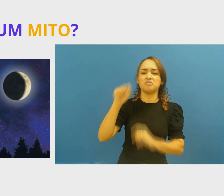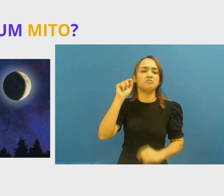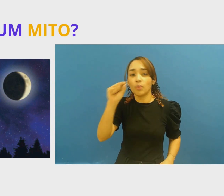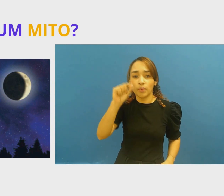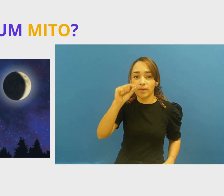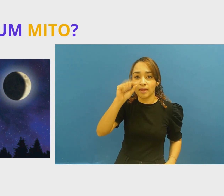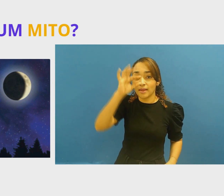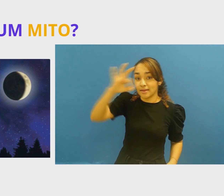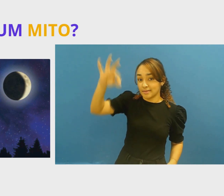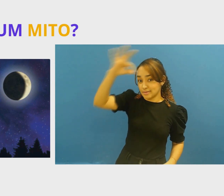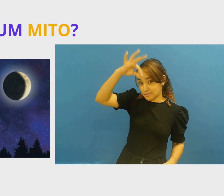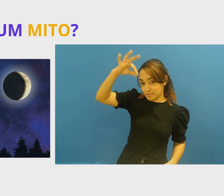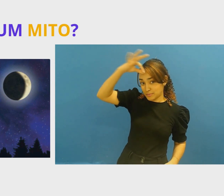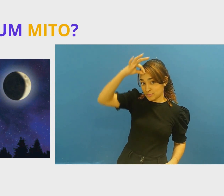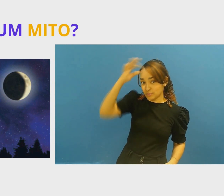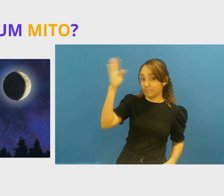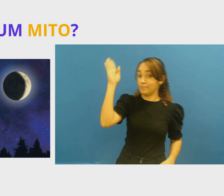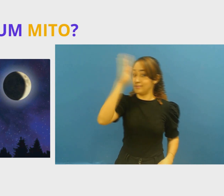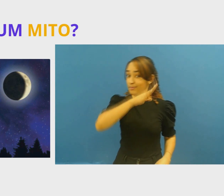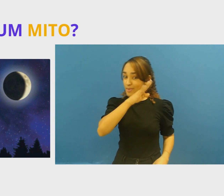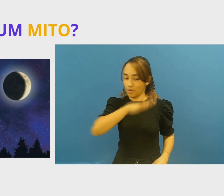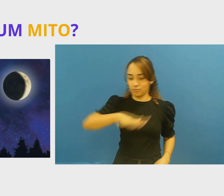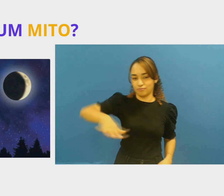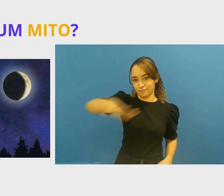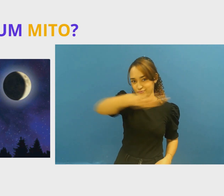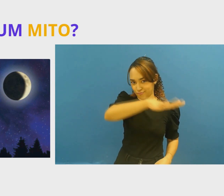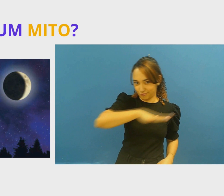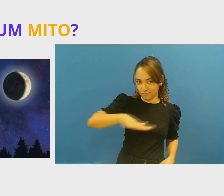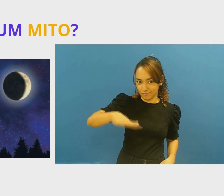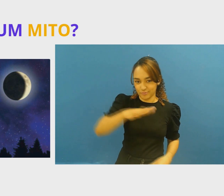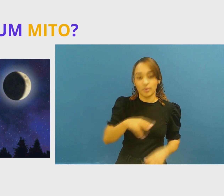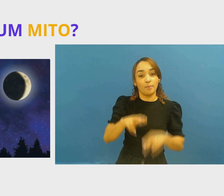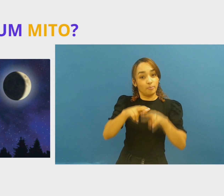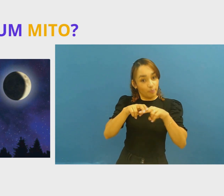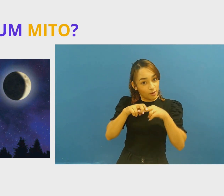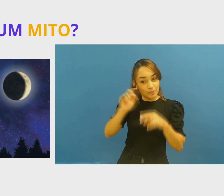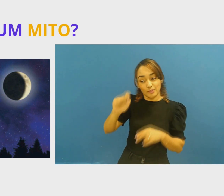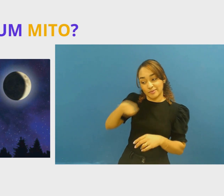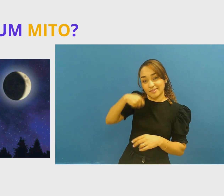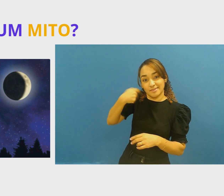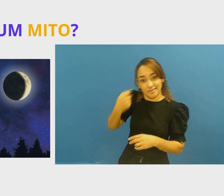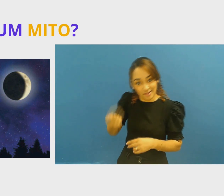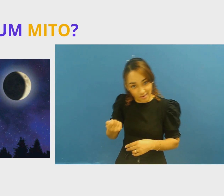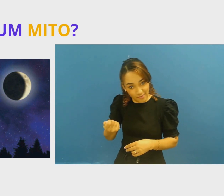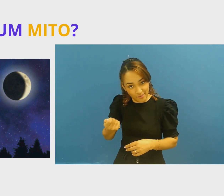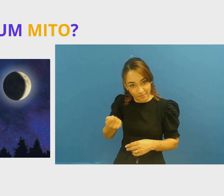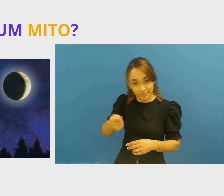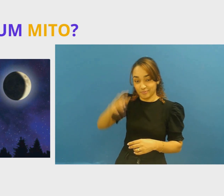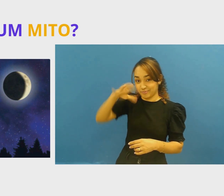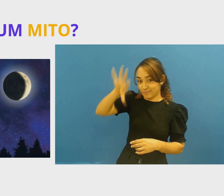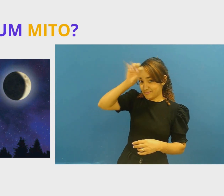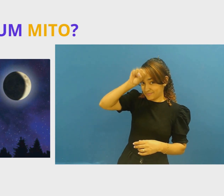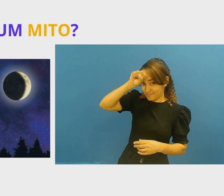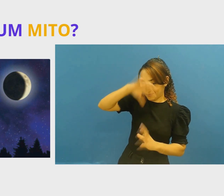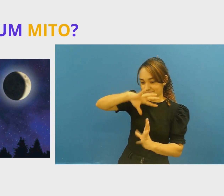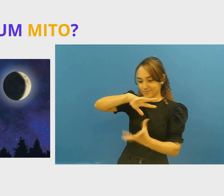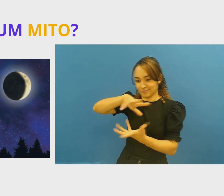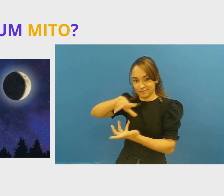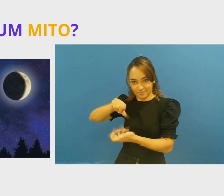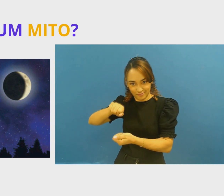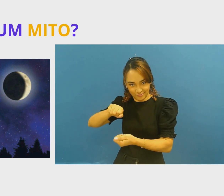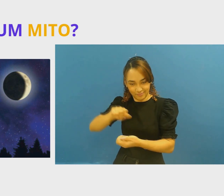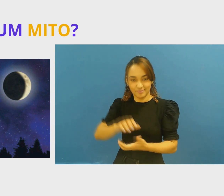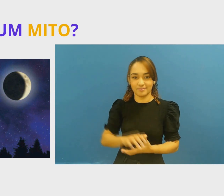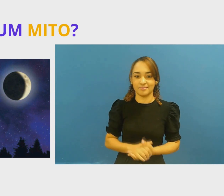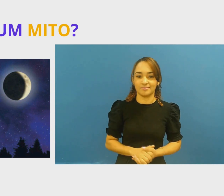Como é algo sobrenatural, este é o sinal que vamos utilizar para ele,